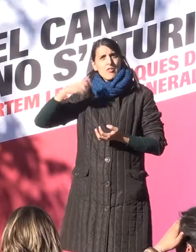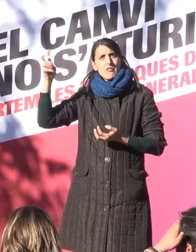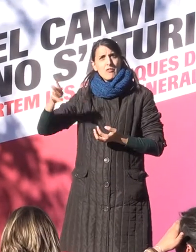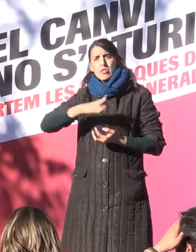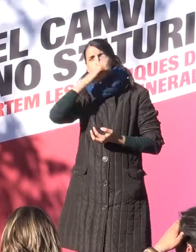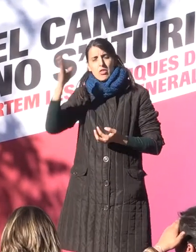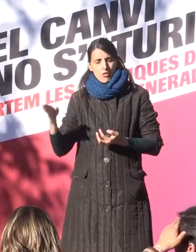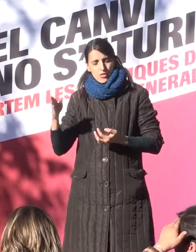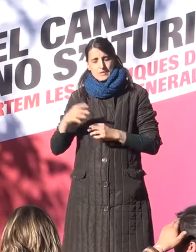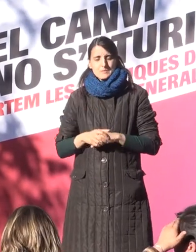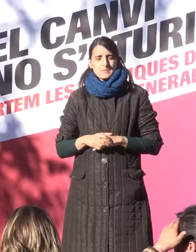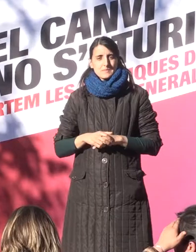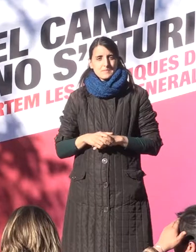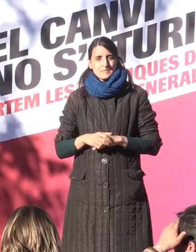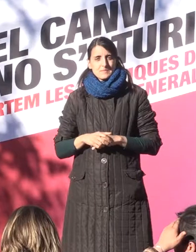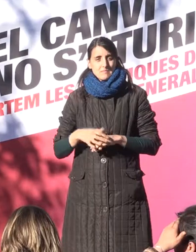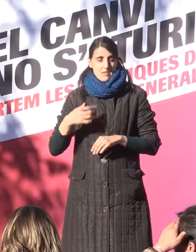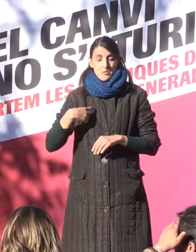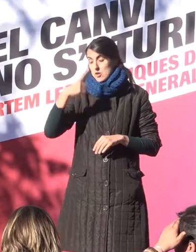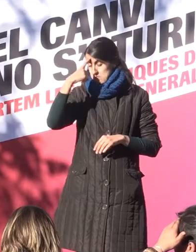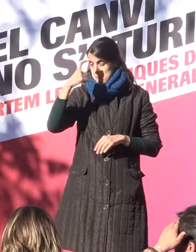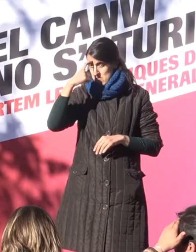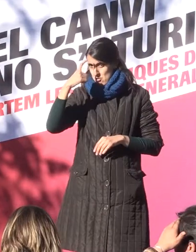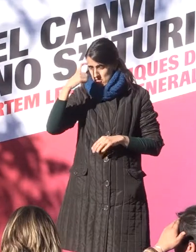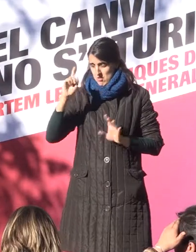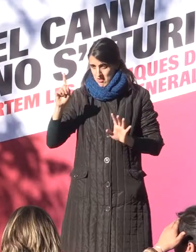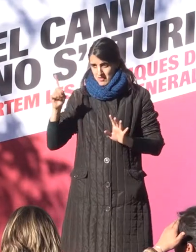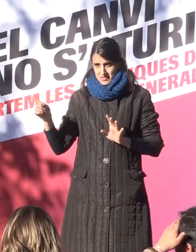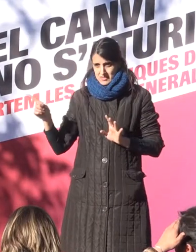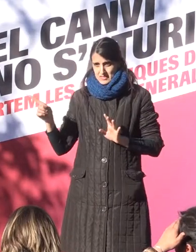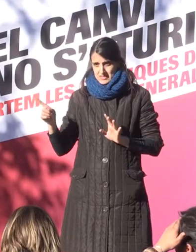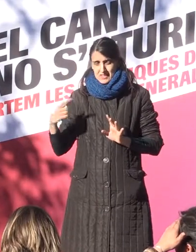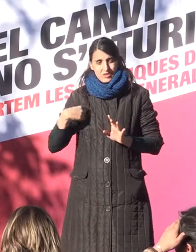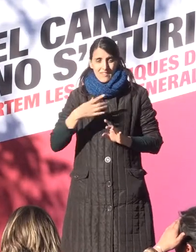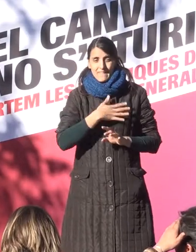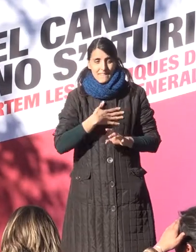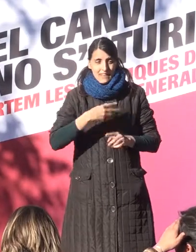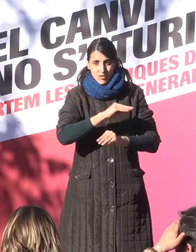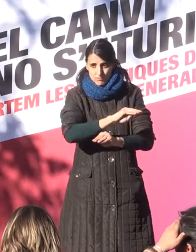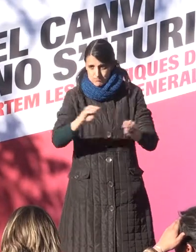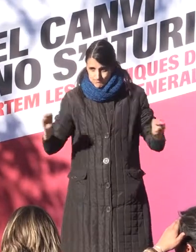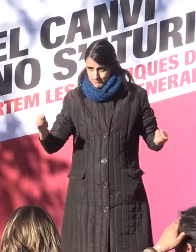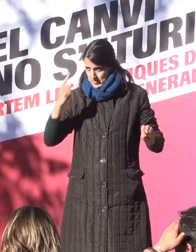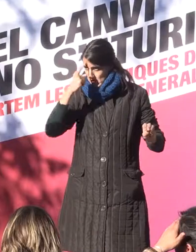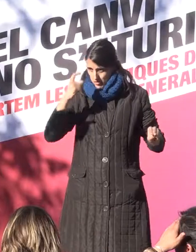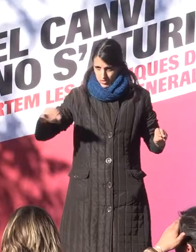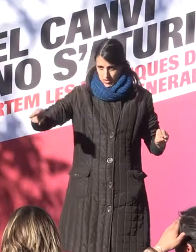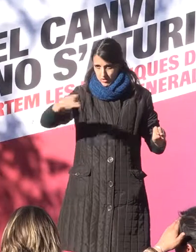y cómo tenemos memoria algo que no ha dicho gerardo pero que yo sí quisiera recordar porque es algo que